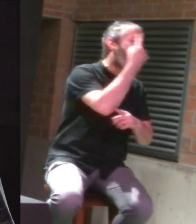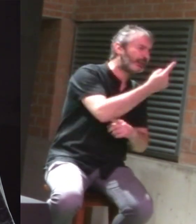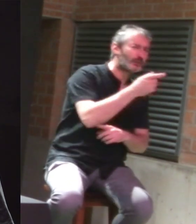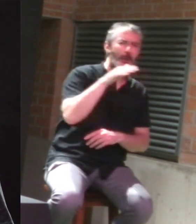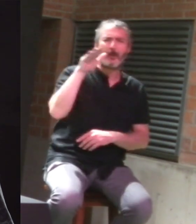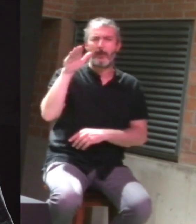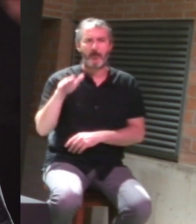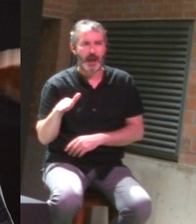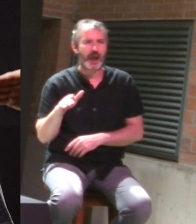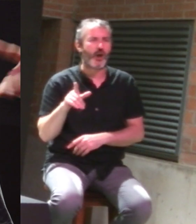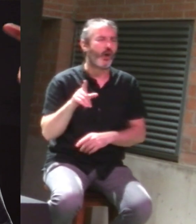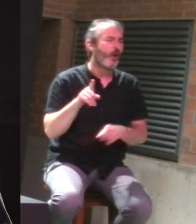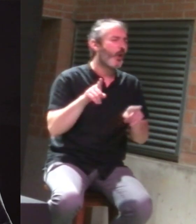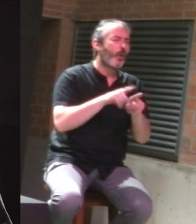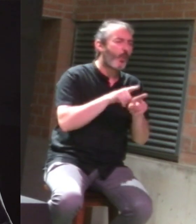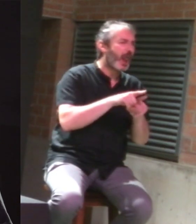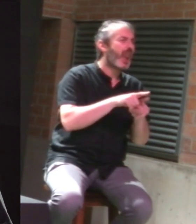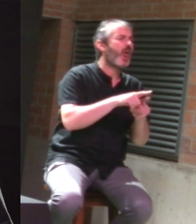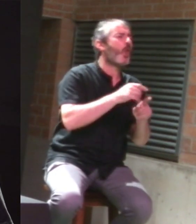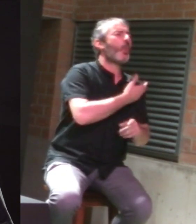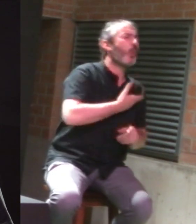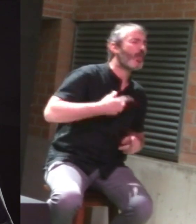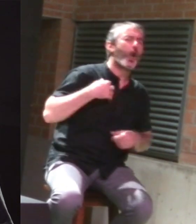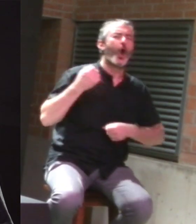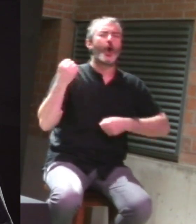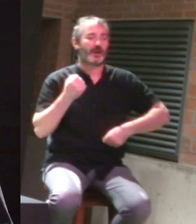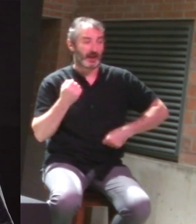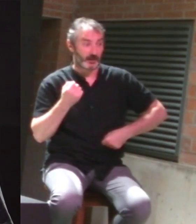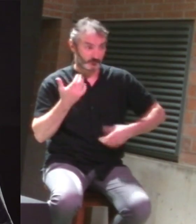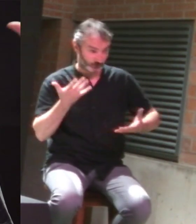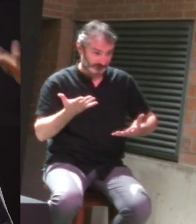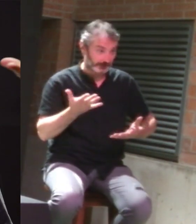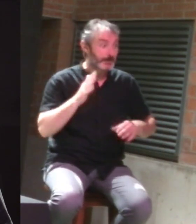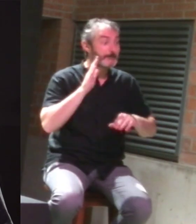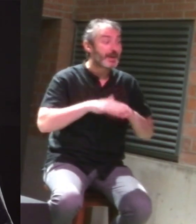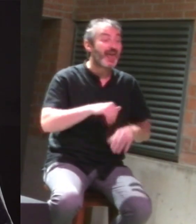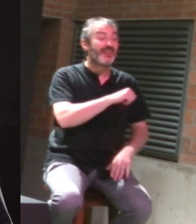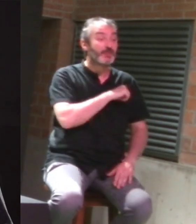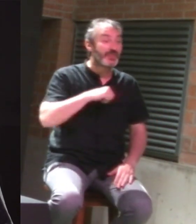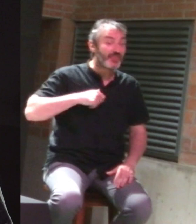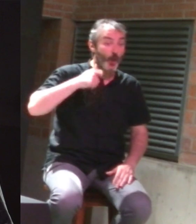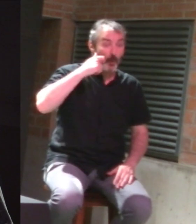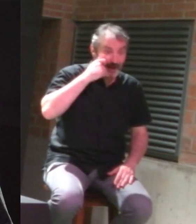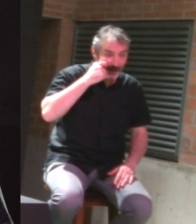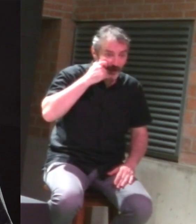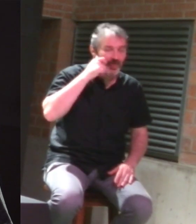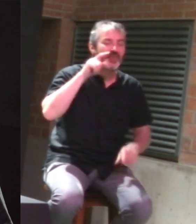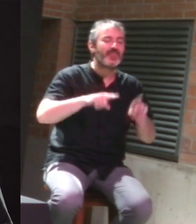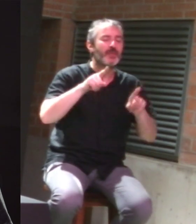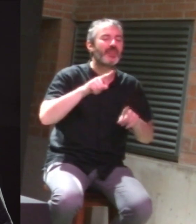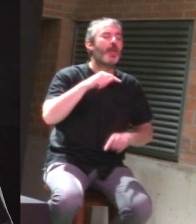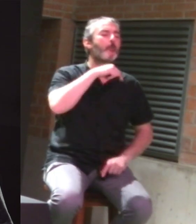bajos, explotados y explotadores, que la emancipación humana depende del grado de